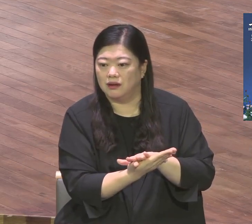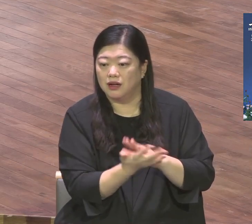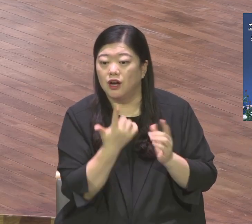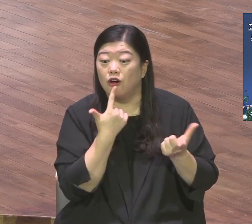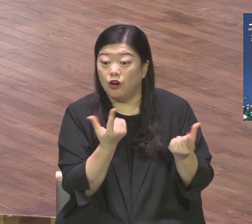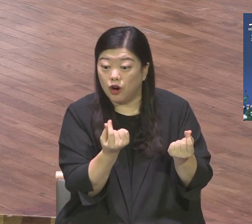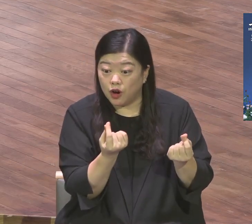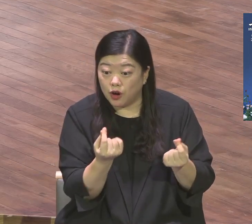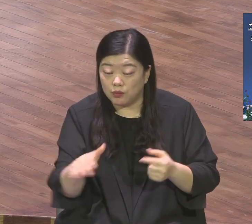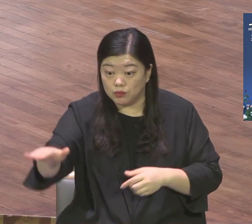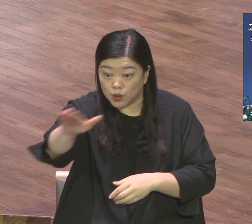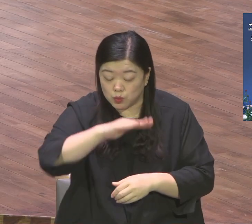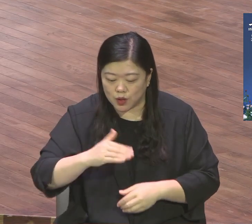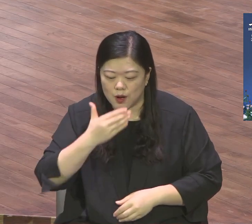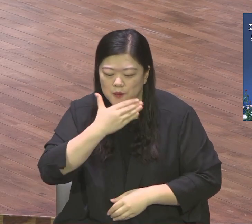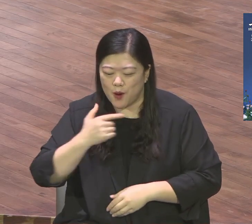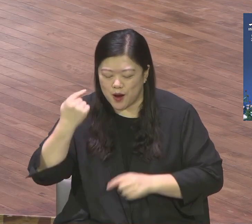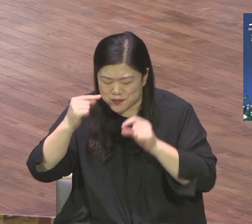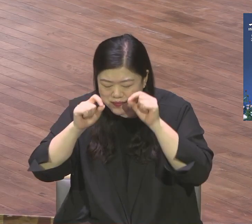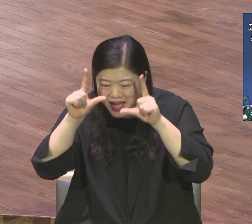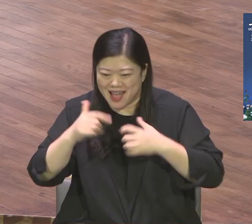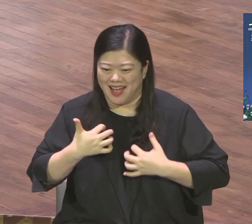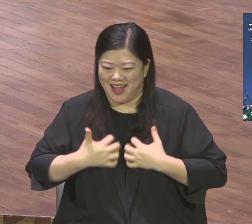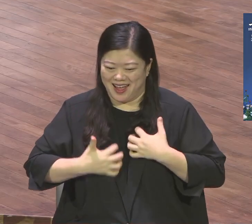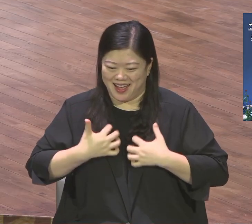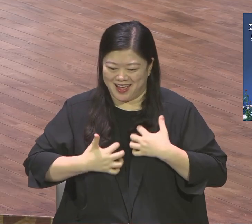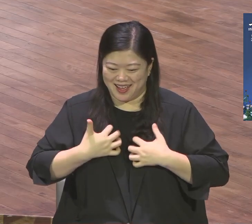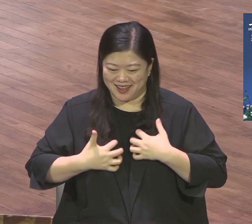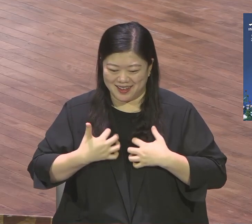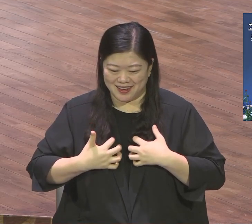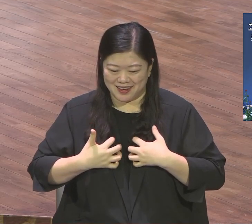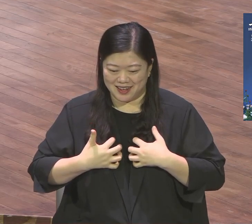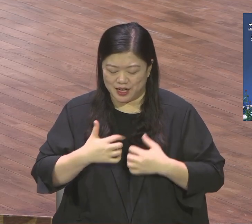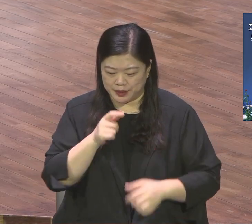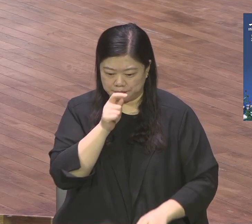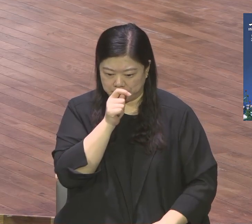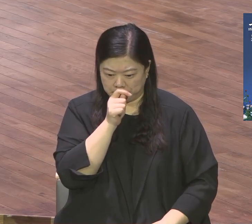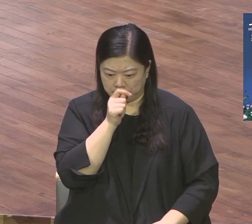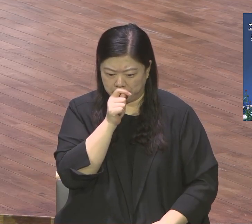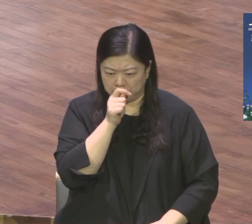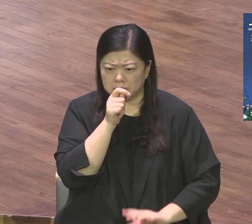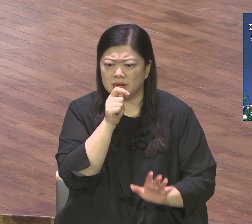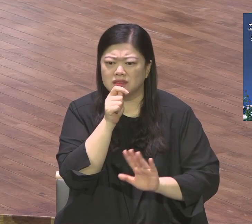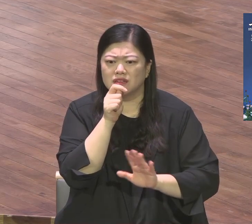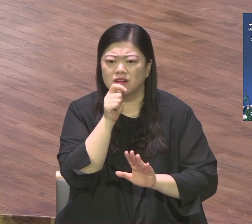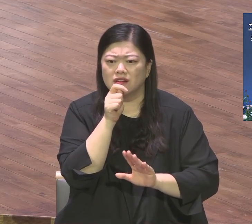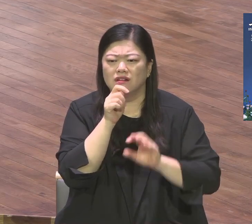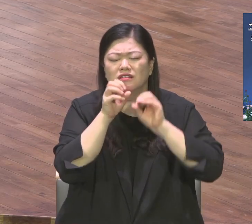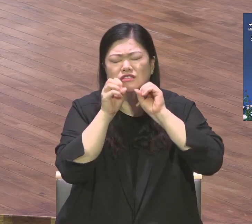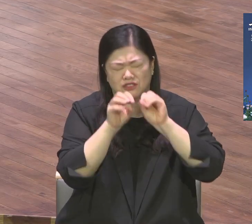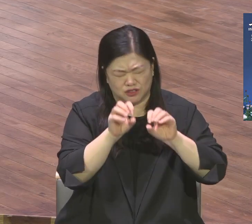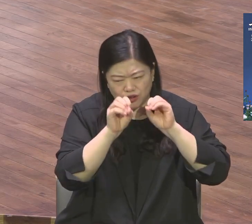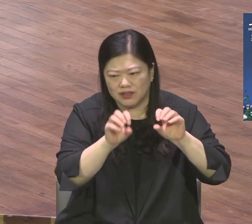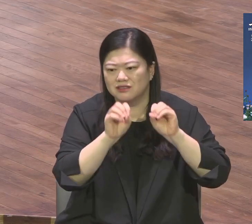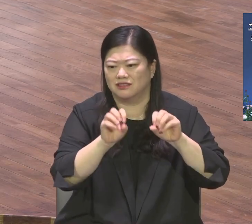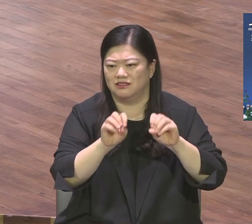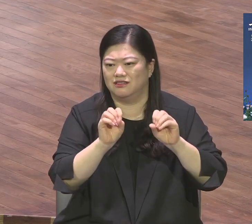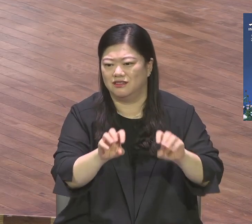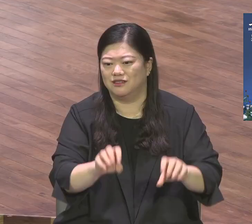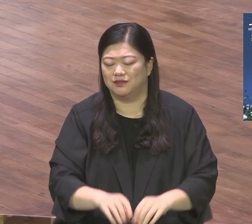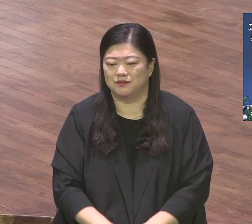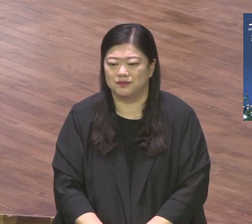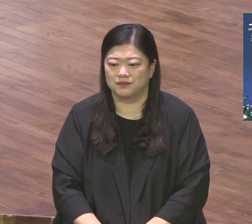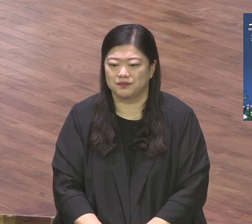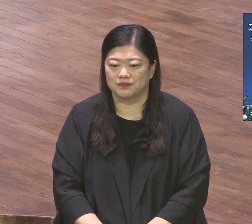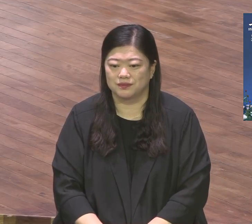아니에요. 복음은 그런 게 아니. 전하고 누리는 것. 이거를 놓친 이스라엘 백성들이